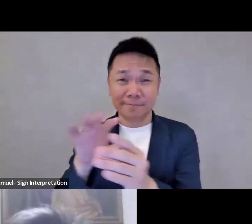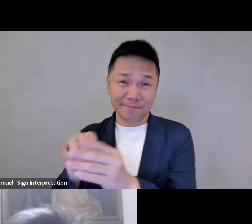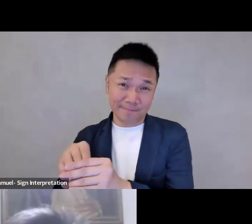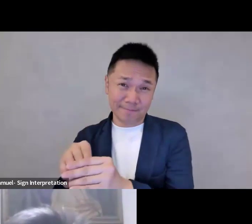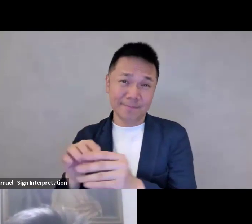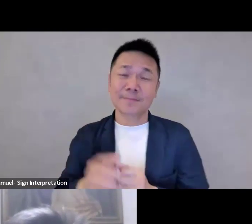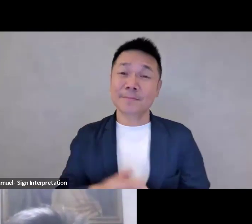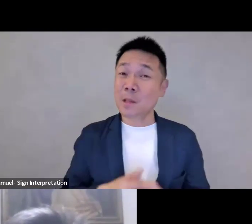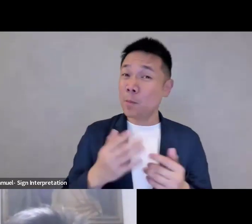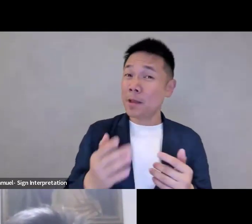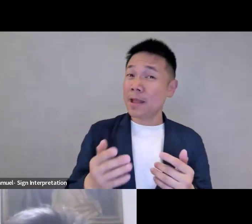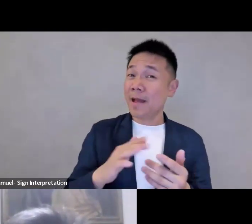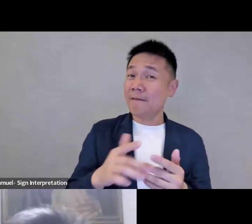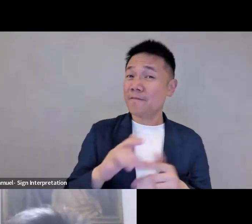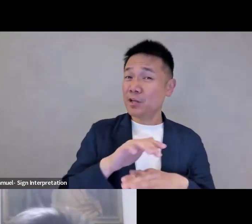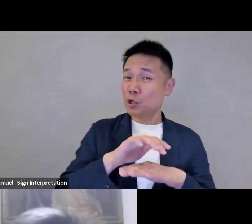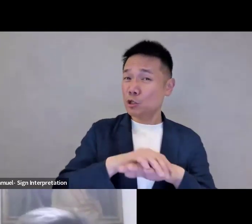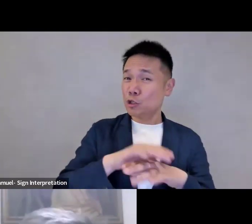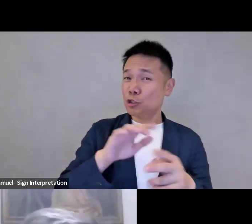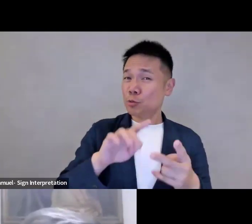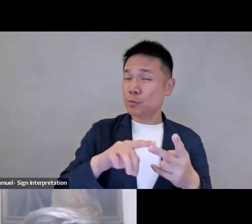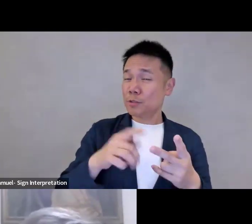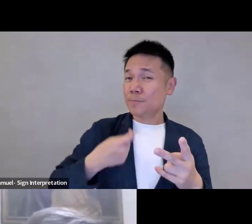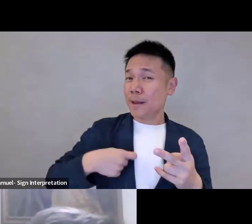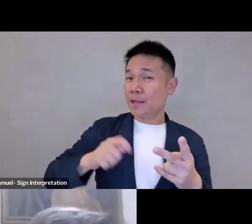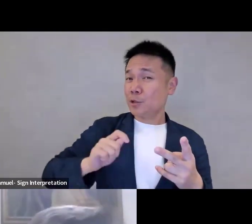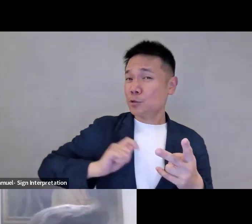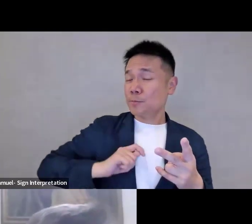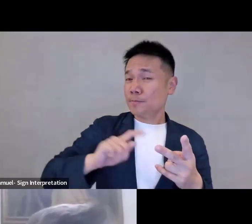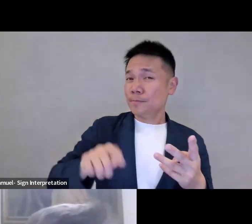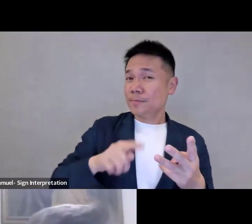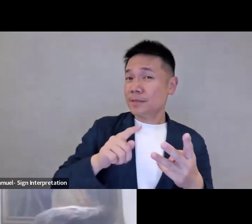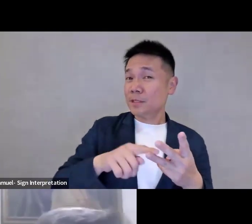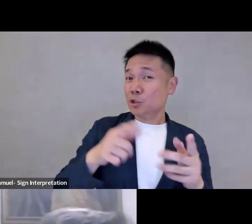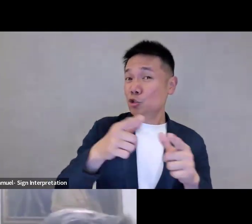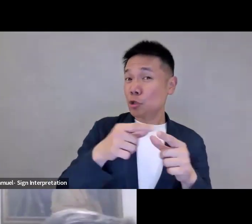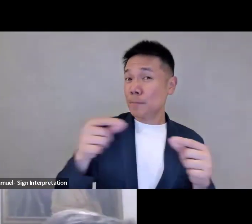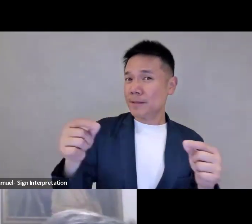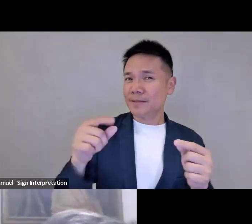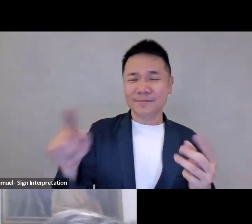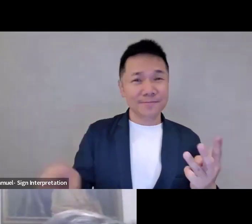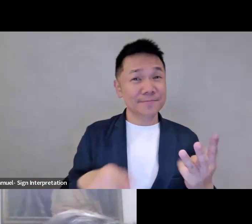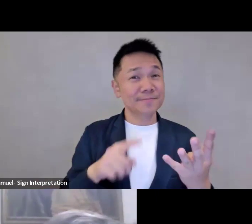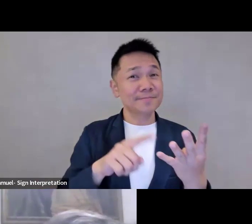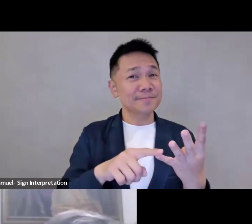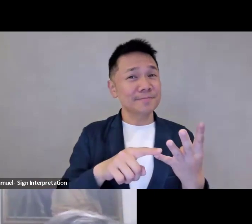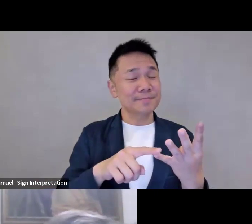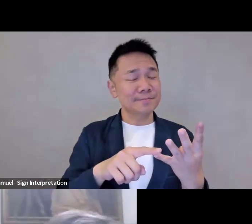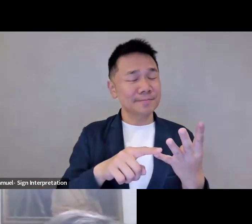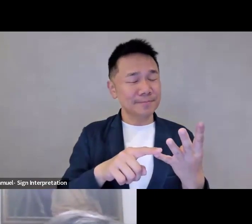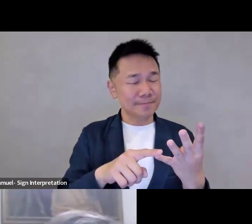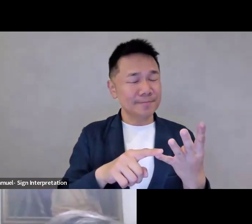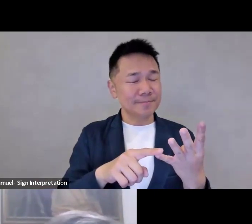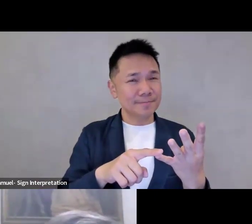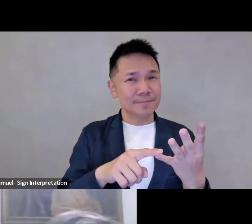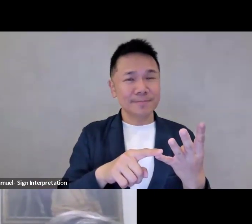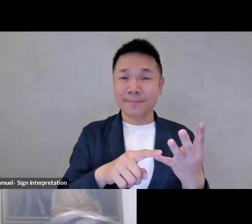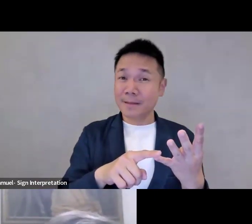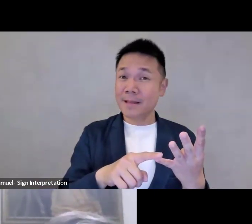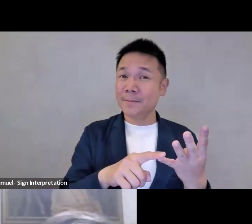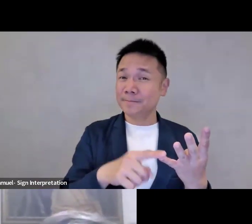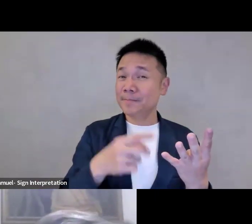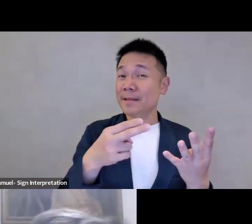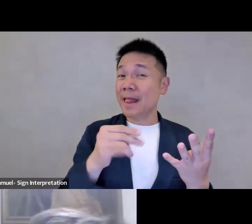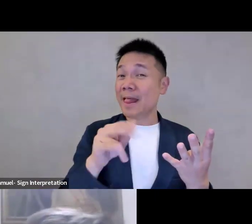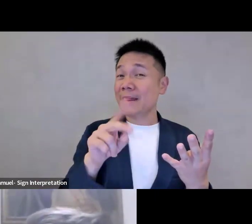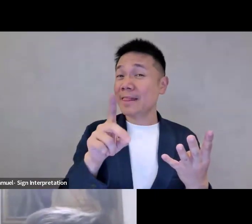的网站上面。我们有英文的频道，我们有西班牙文，我们有